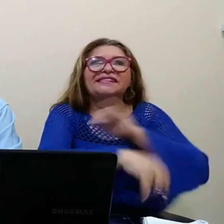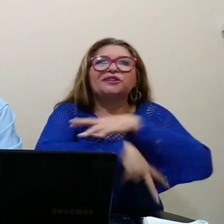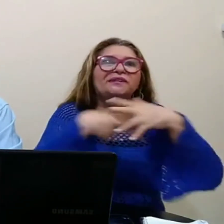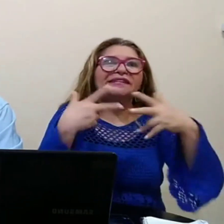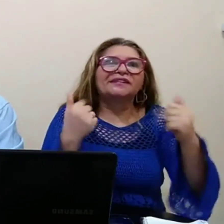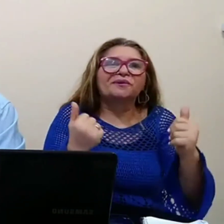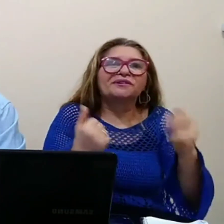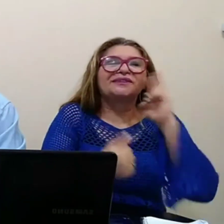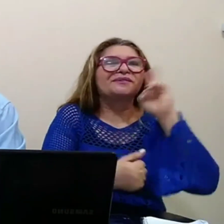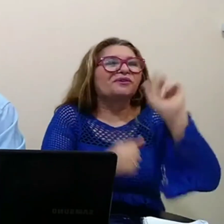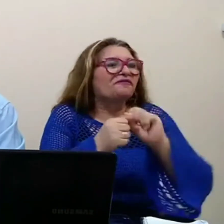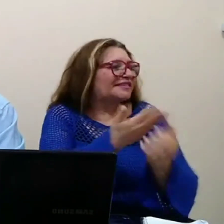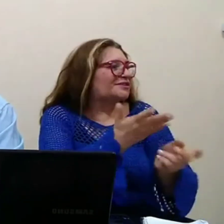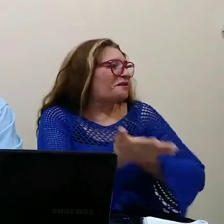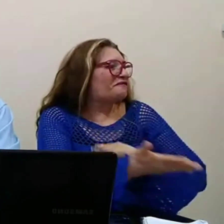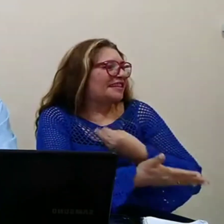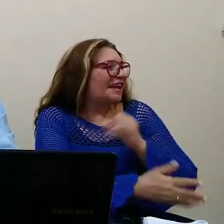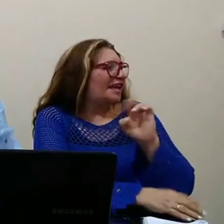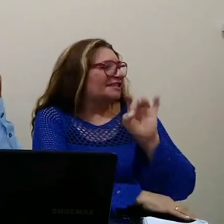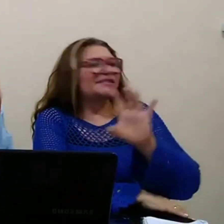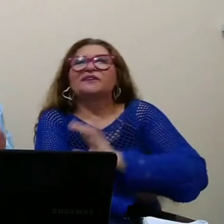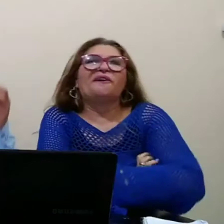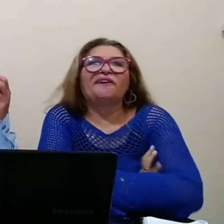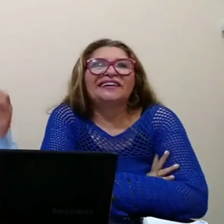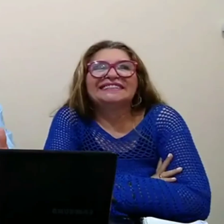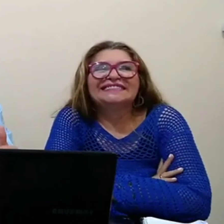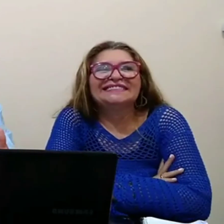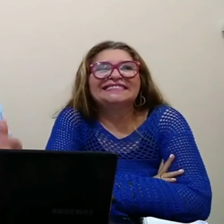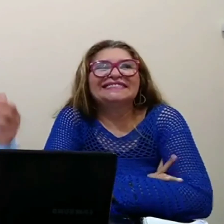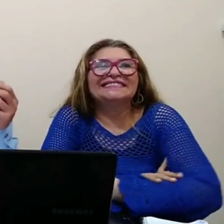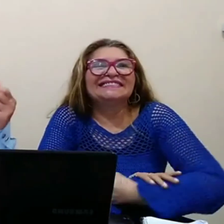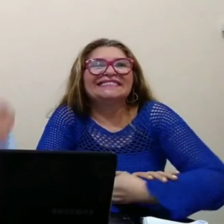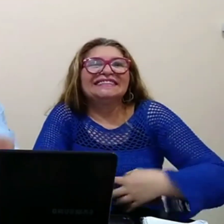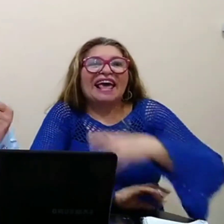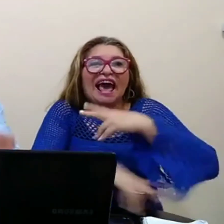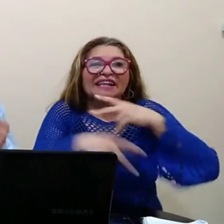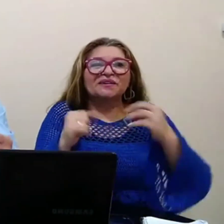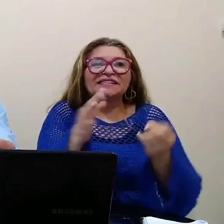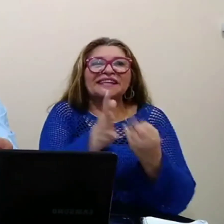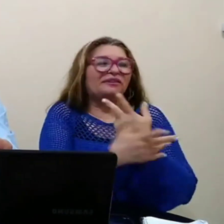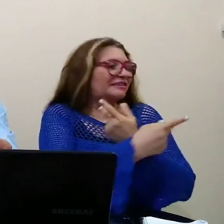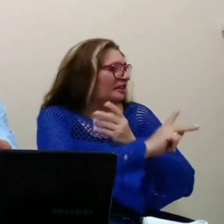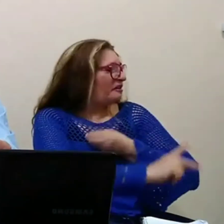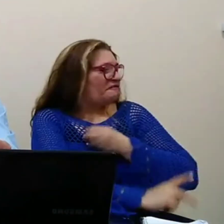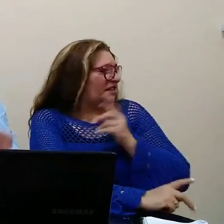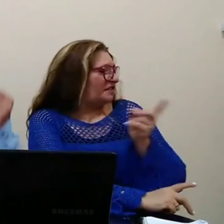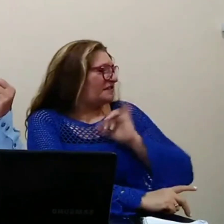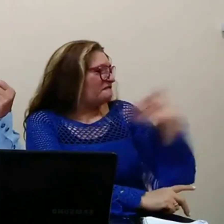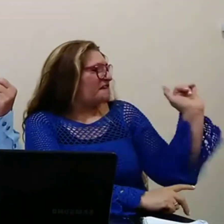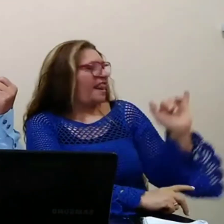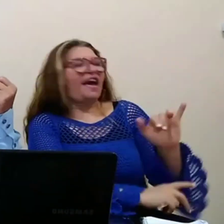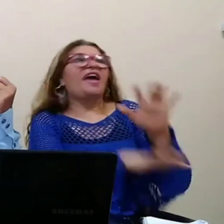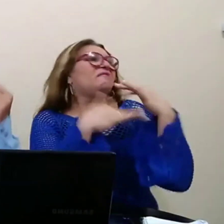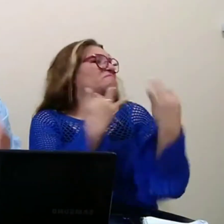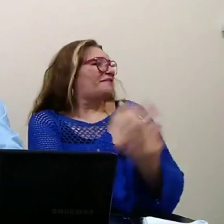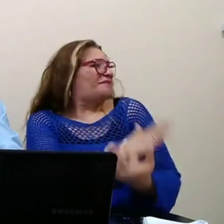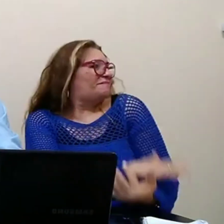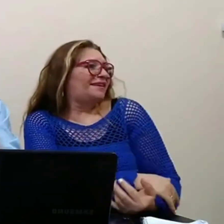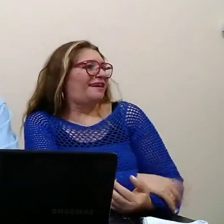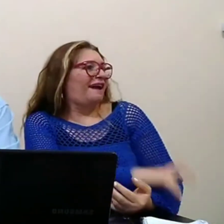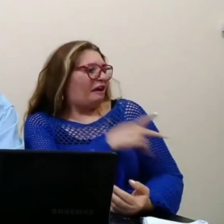Senhor te fez. O que aconteceu na tua vida é o que você vai anunciar. Diz para eles como o